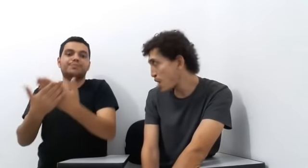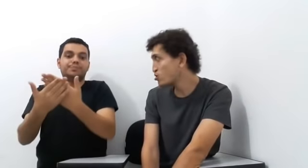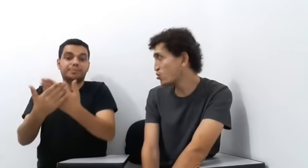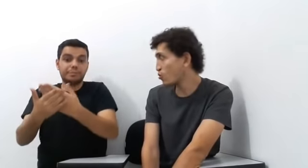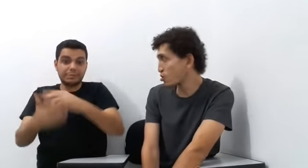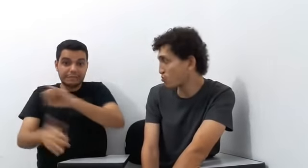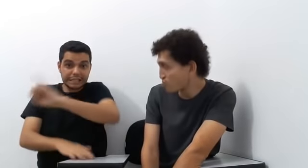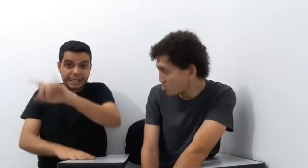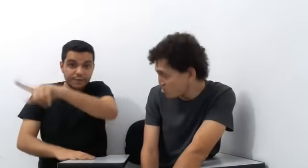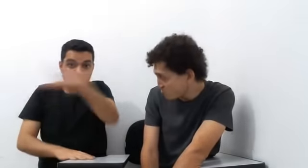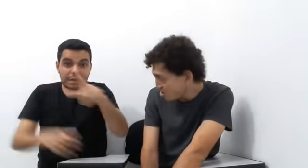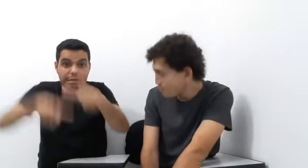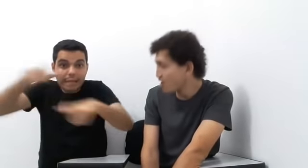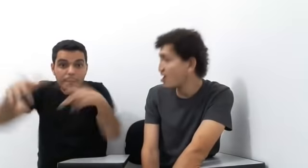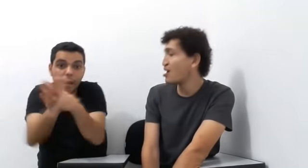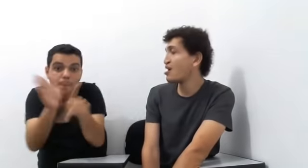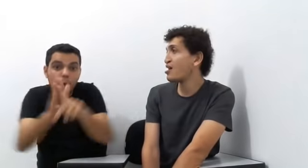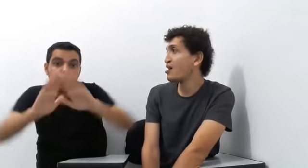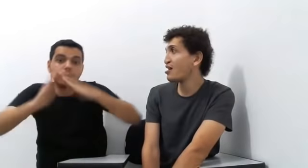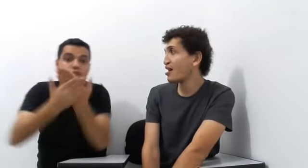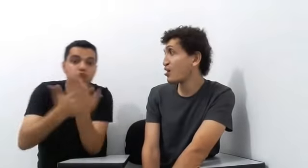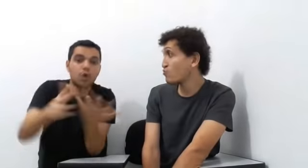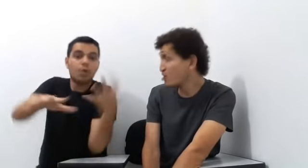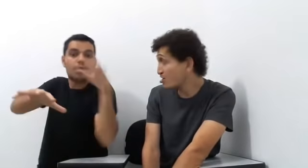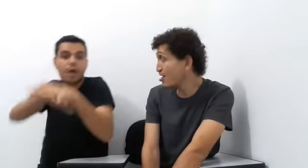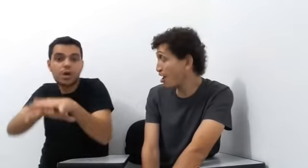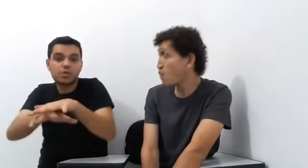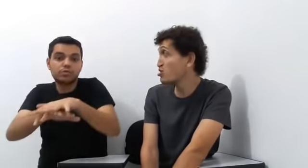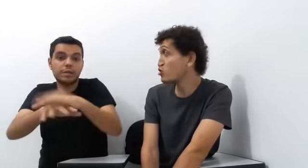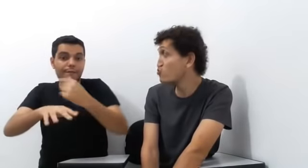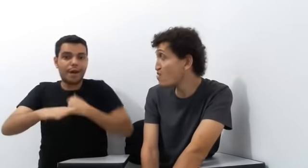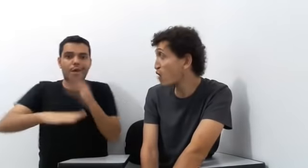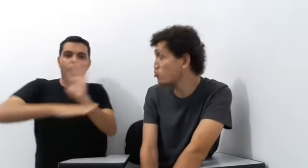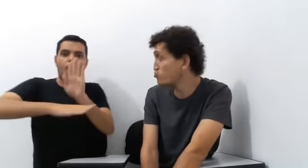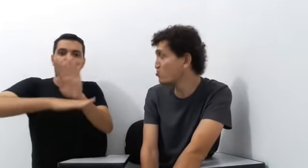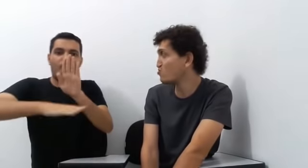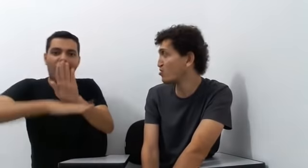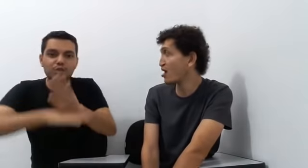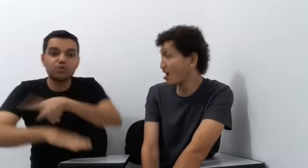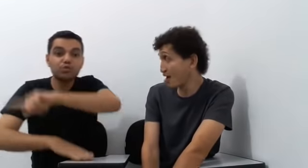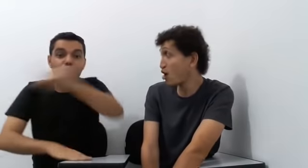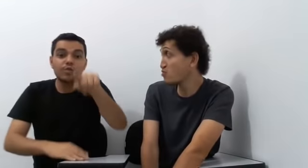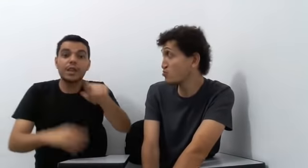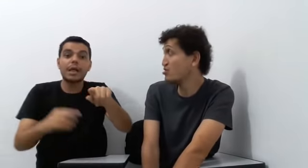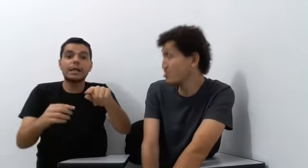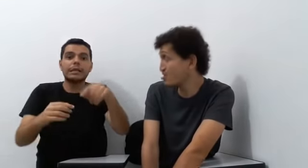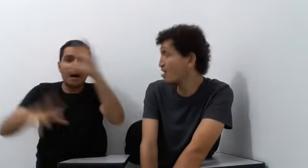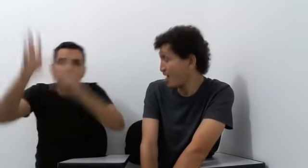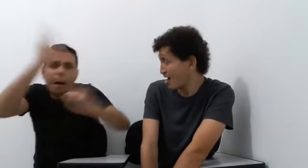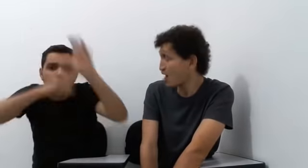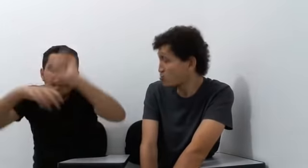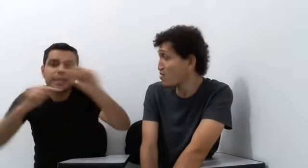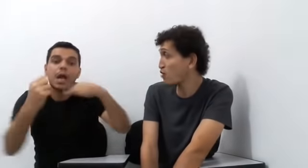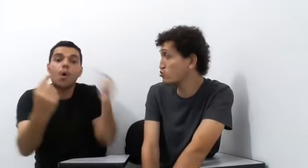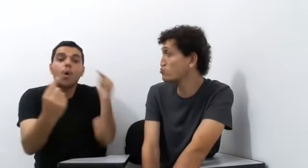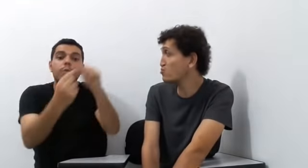na escola inclusiva a conseguir realmente ajudar o surdo. A realmente conseguir ajudar o surdo